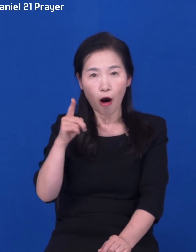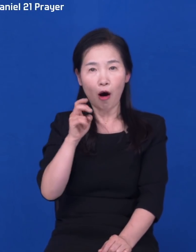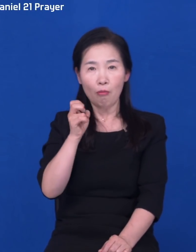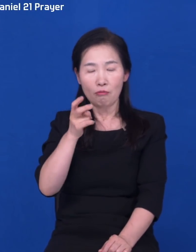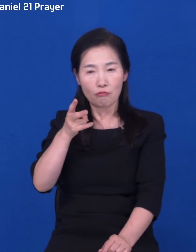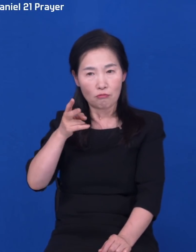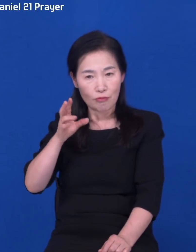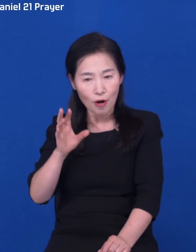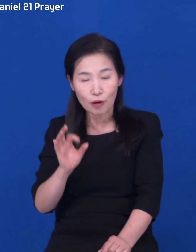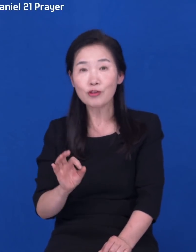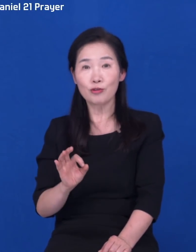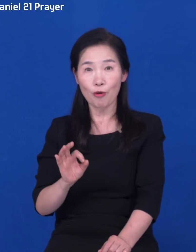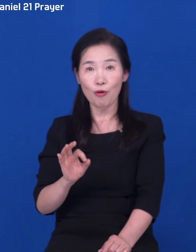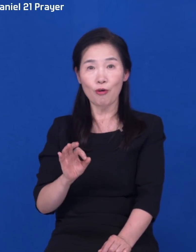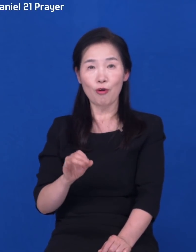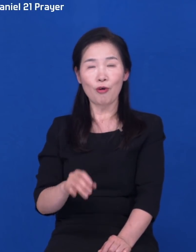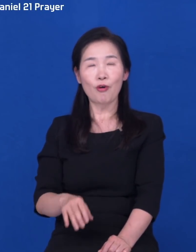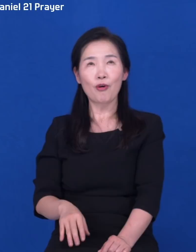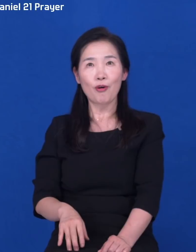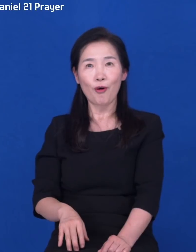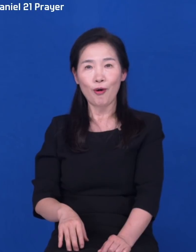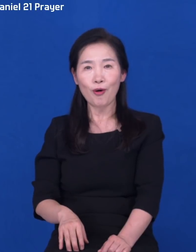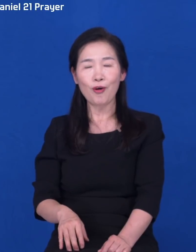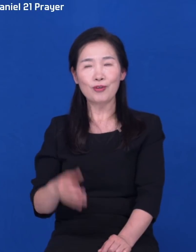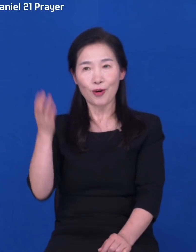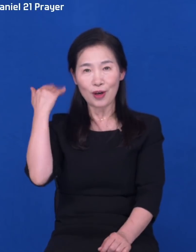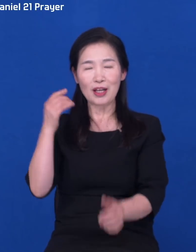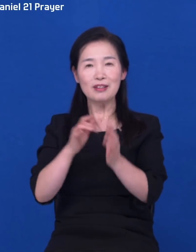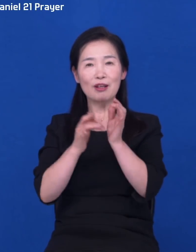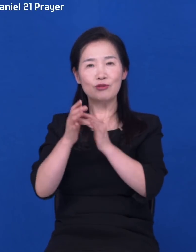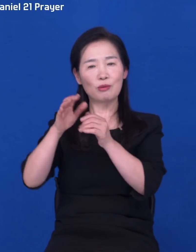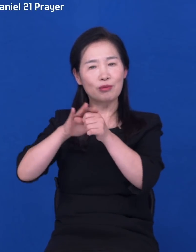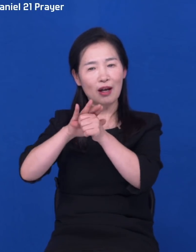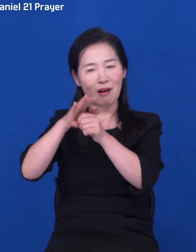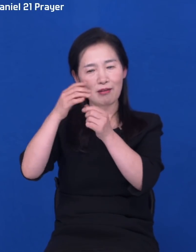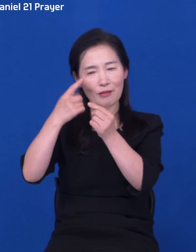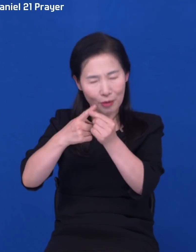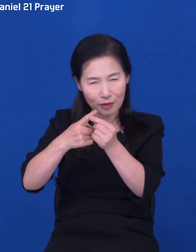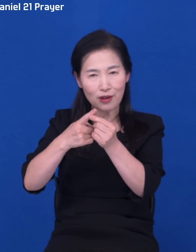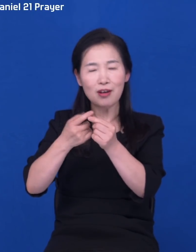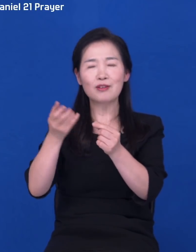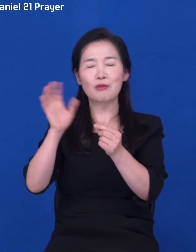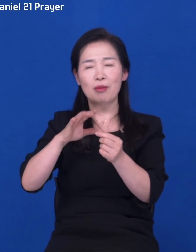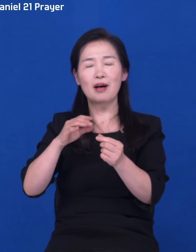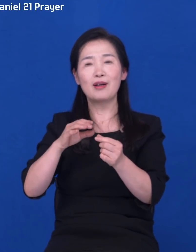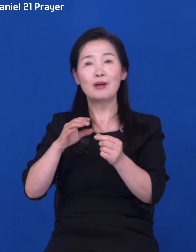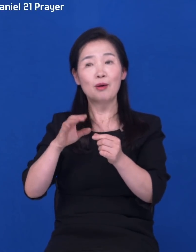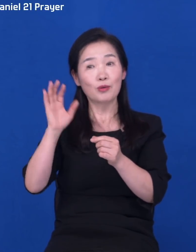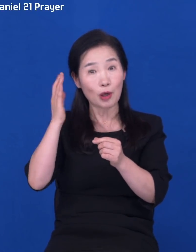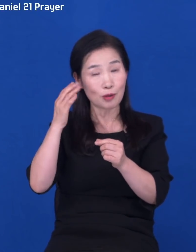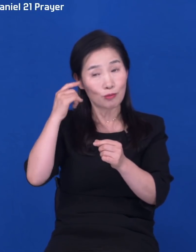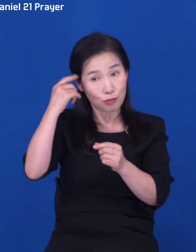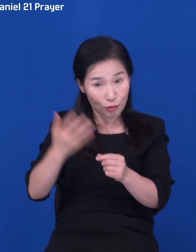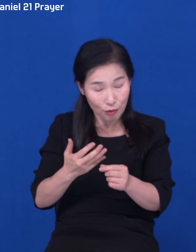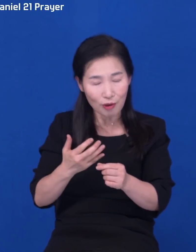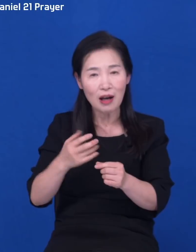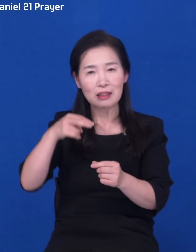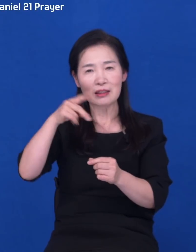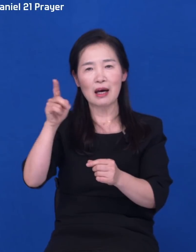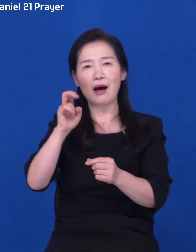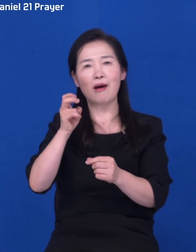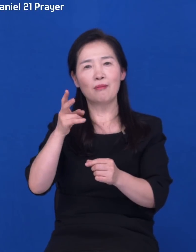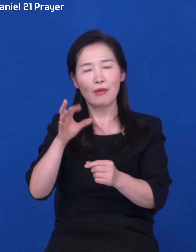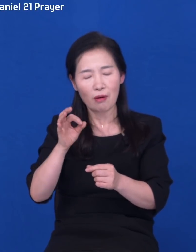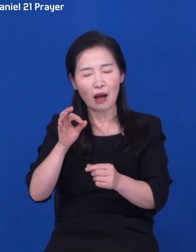헉, 옛날에는 예수님 사랑하는 게 1번인데 지금은 사명이 하다가 제가 또 엄청 울면서 회개했어요. 하나님께서 나 일 잘해서 시키시는 게